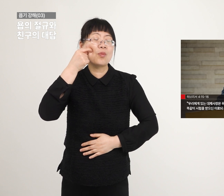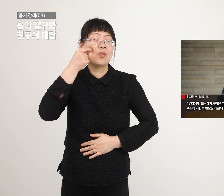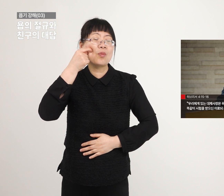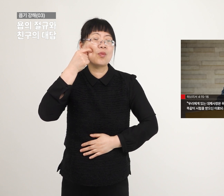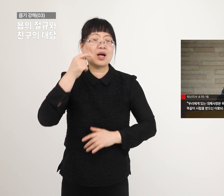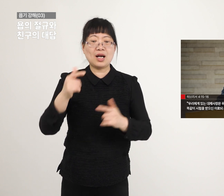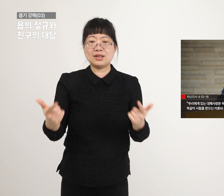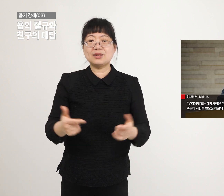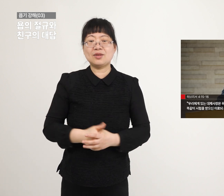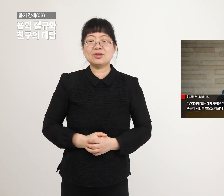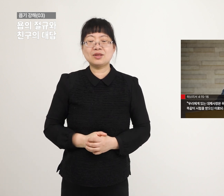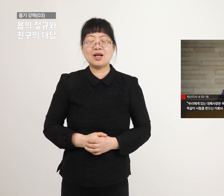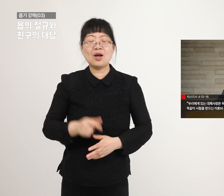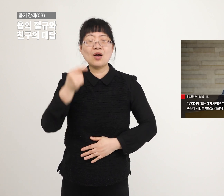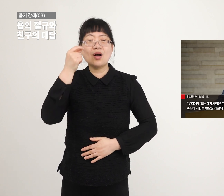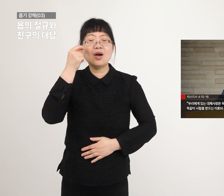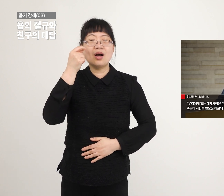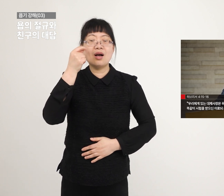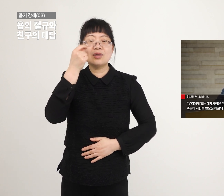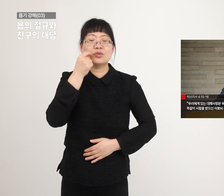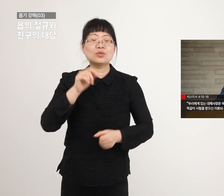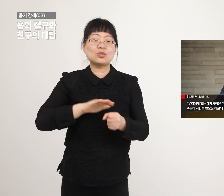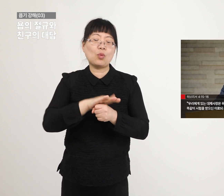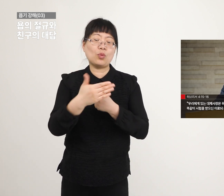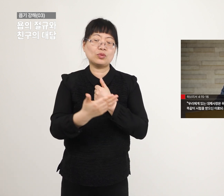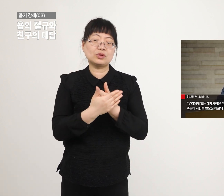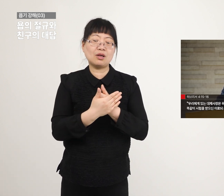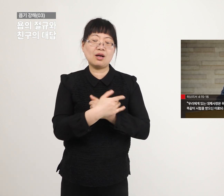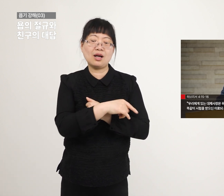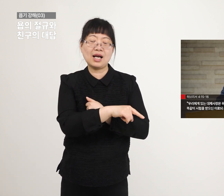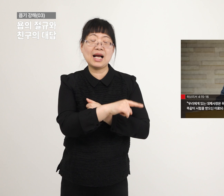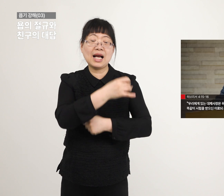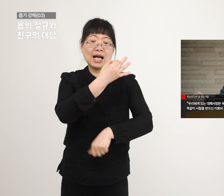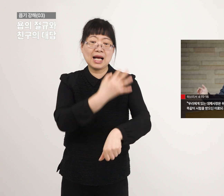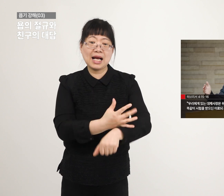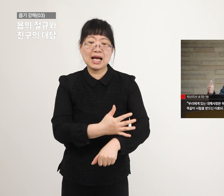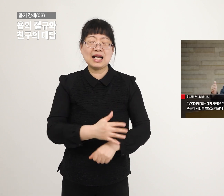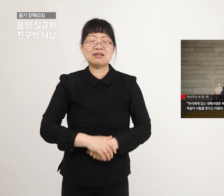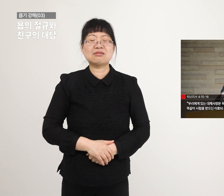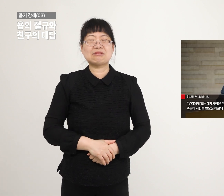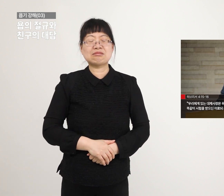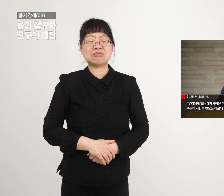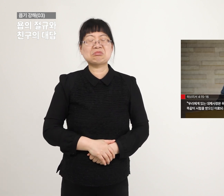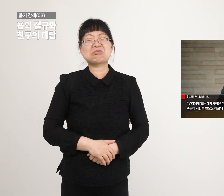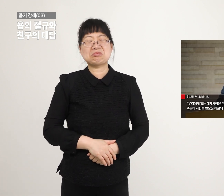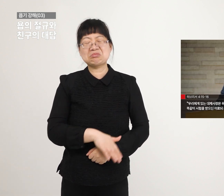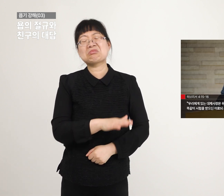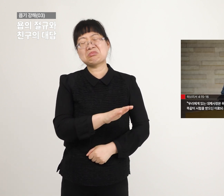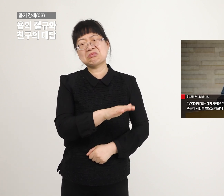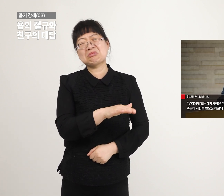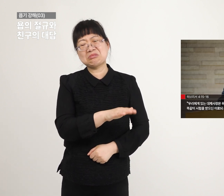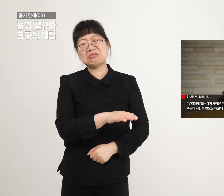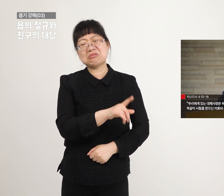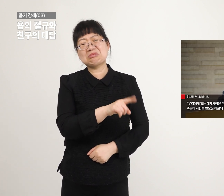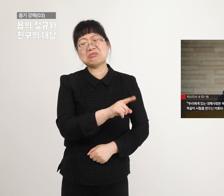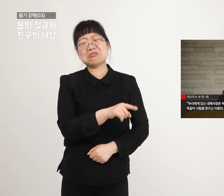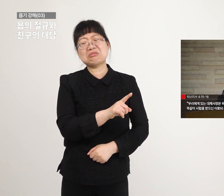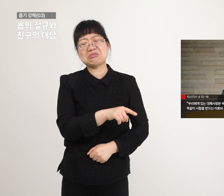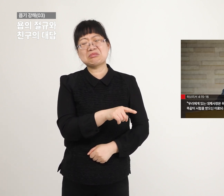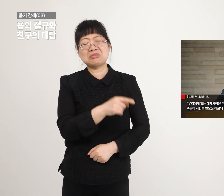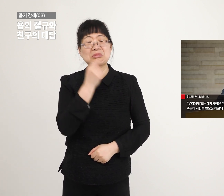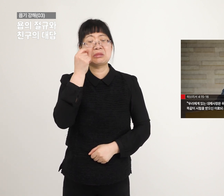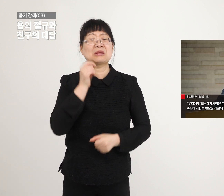여기 동정이라는 말은 단순히 그냥 쯧쯧쯧 불쌍해서 어떻게 이런 뜻이